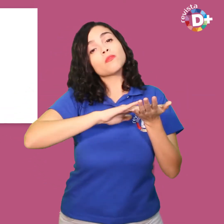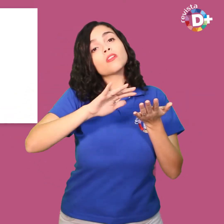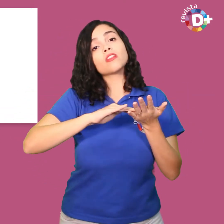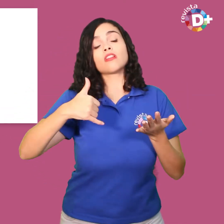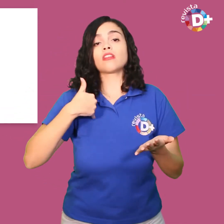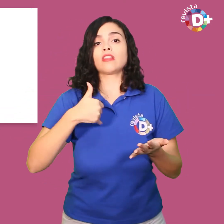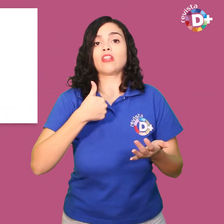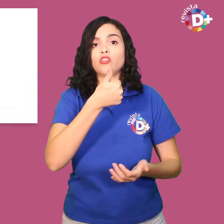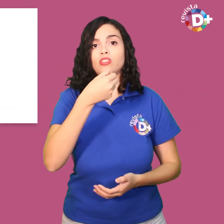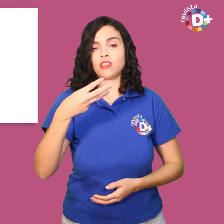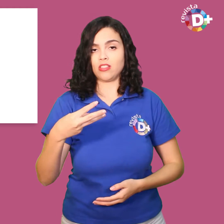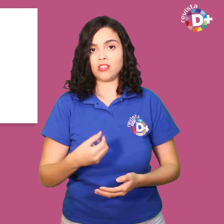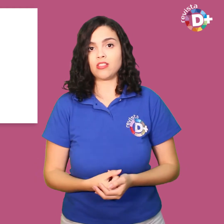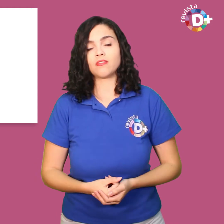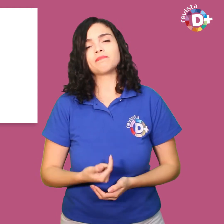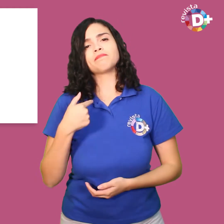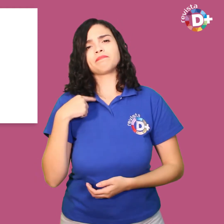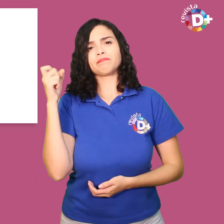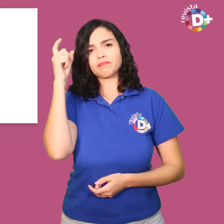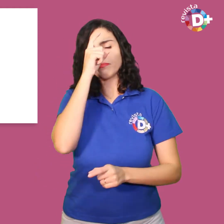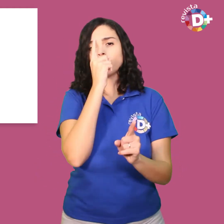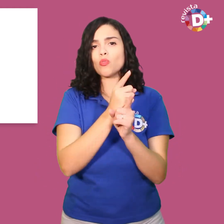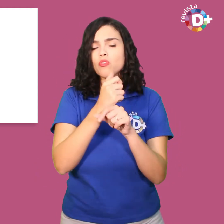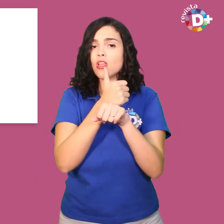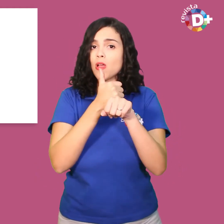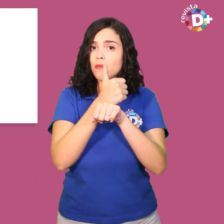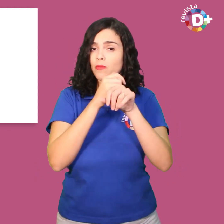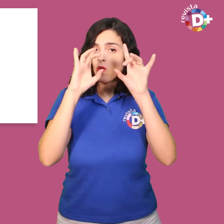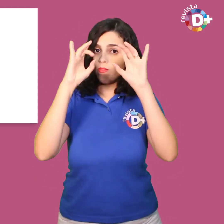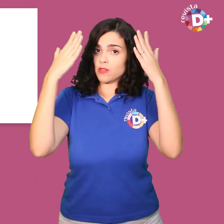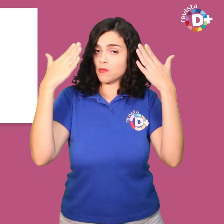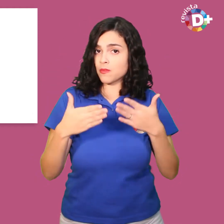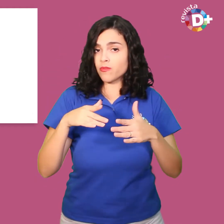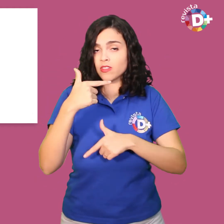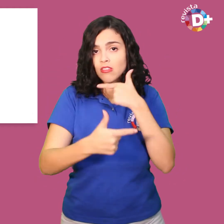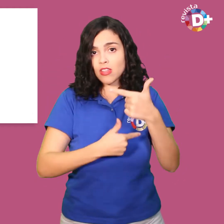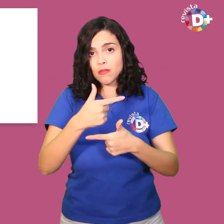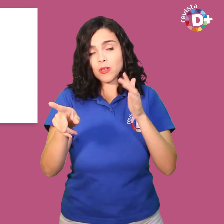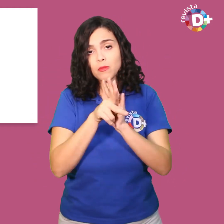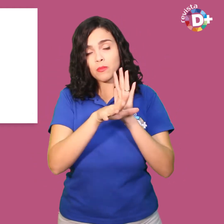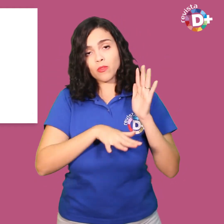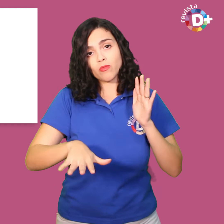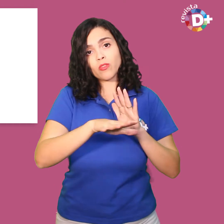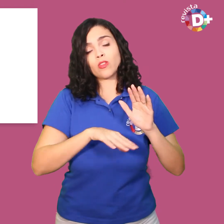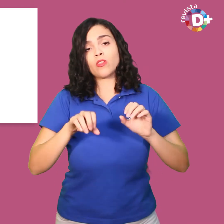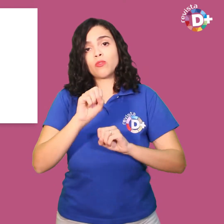13 anos. Apesar das dificuldades de encontrar profissionais especialistas atuantes com educação especial e inclusiva para